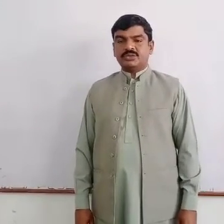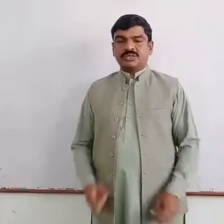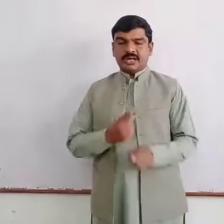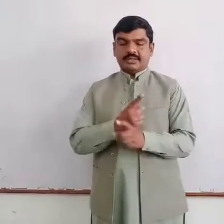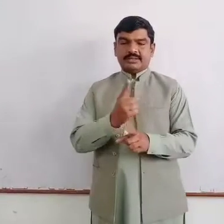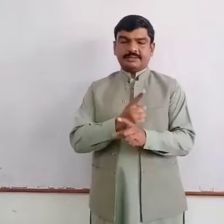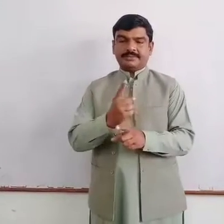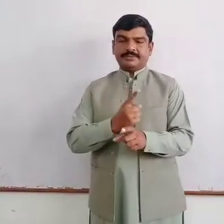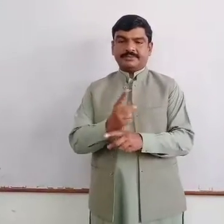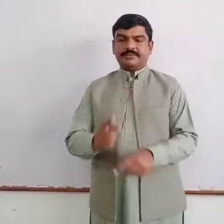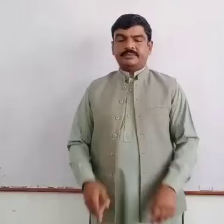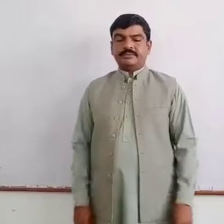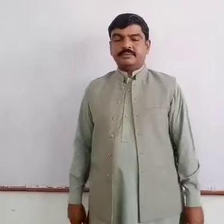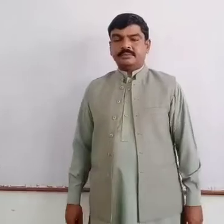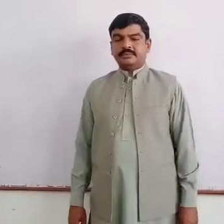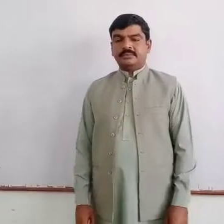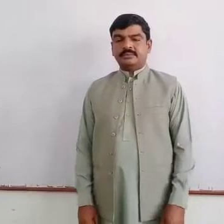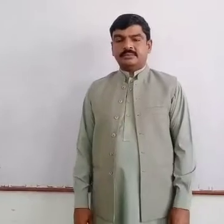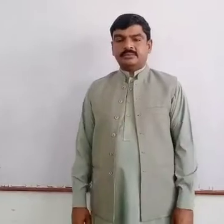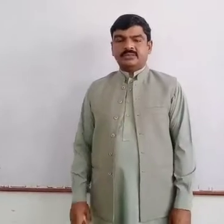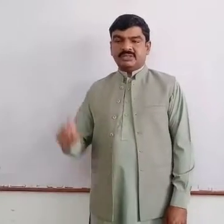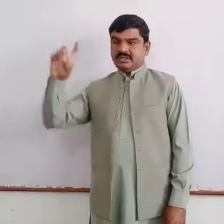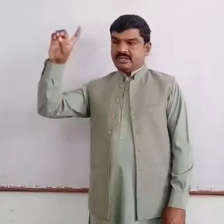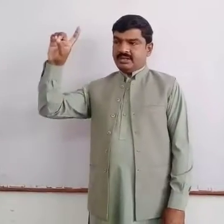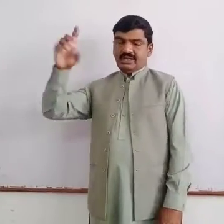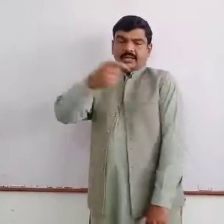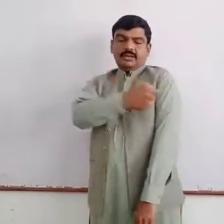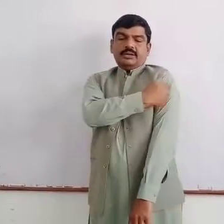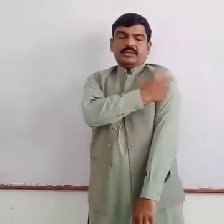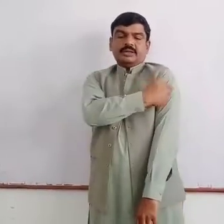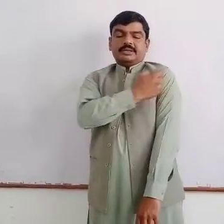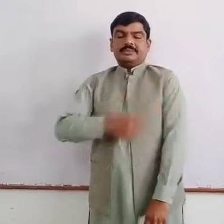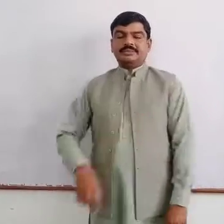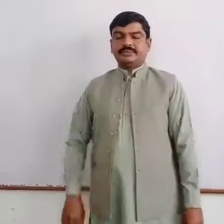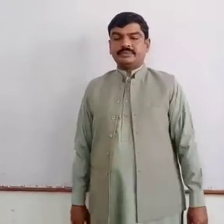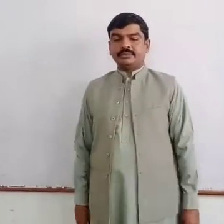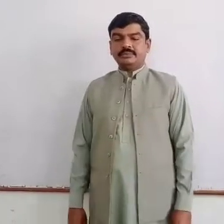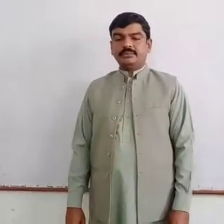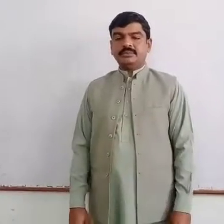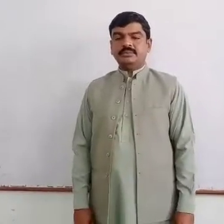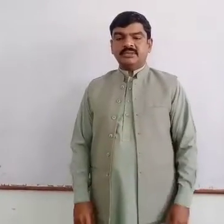उस्ताद दुक्टर इन्जीनियर